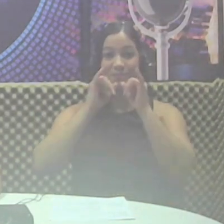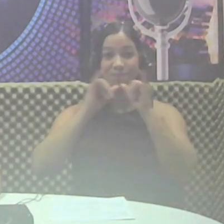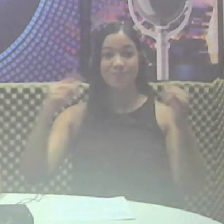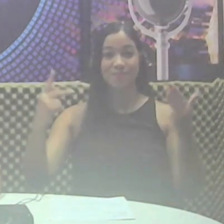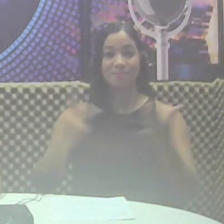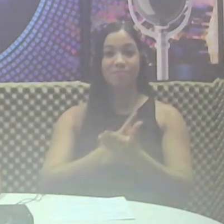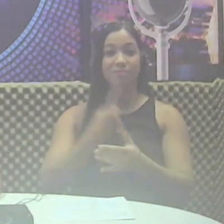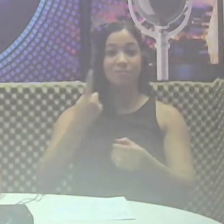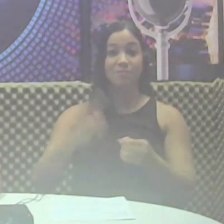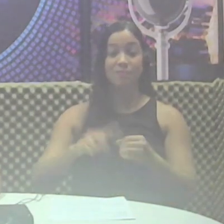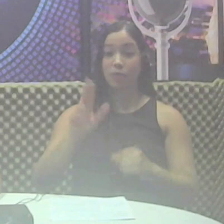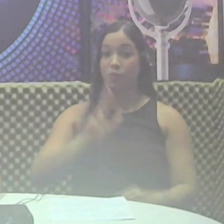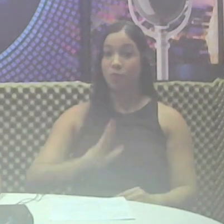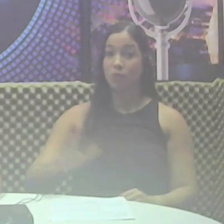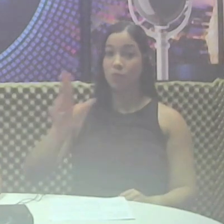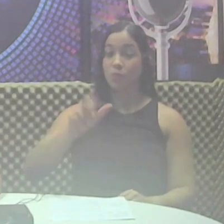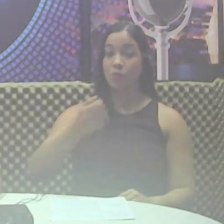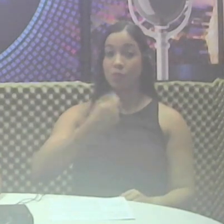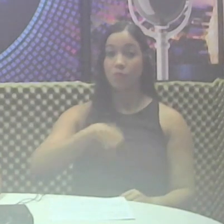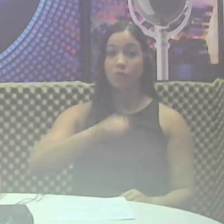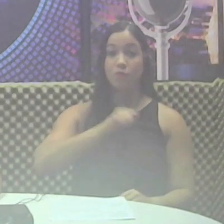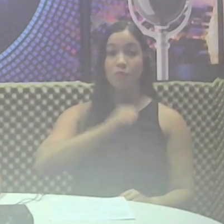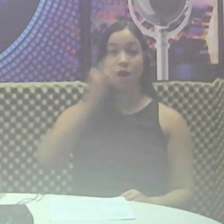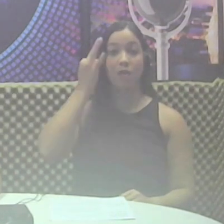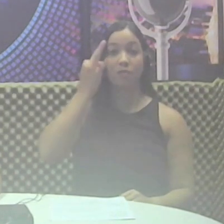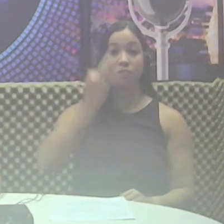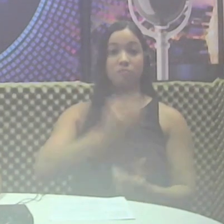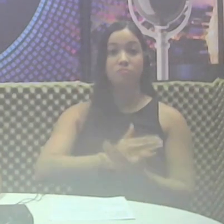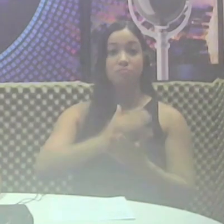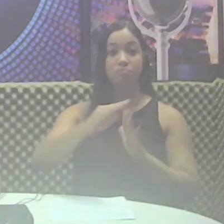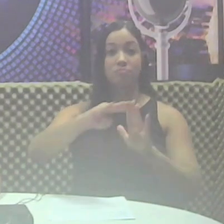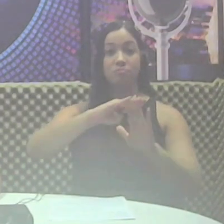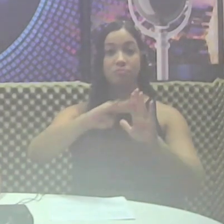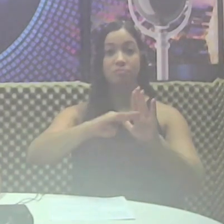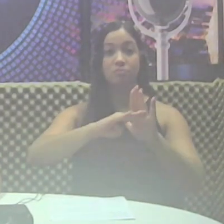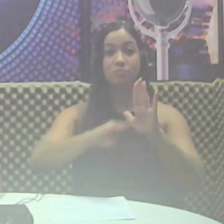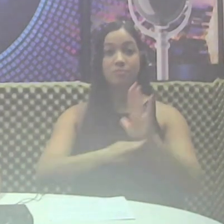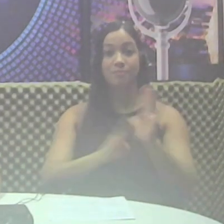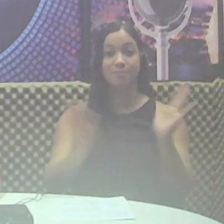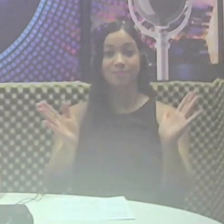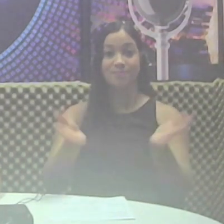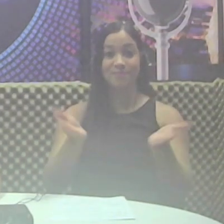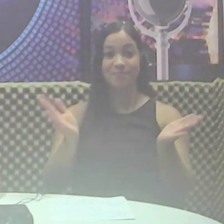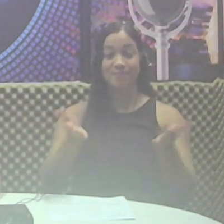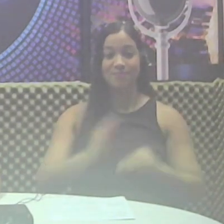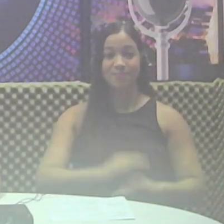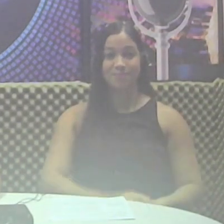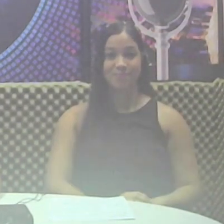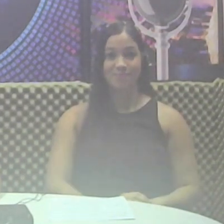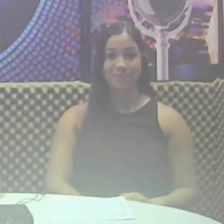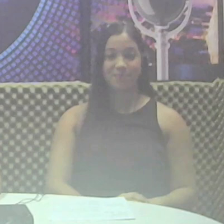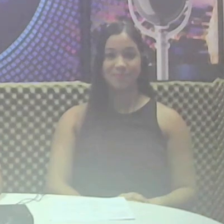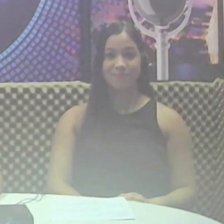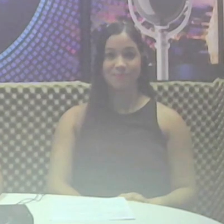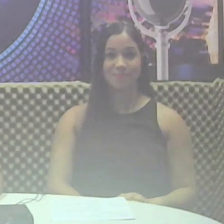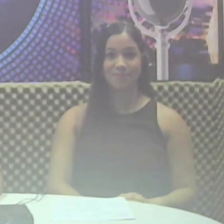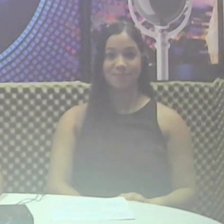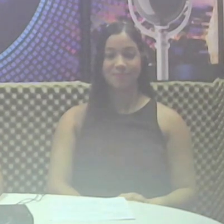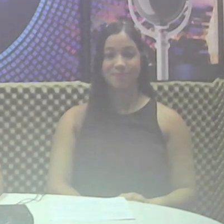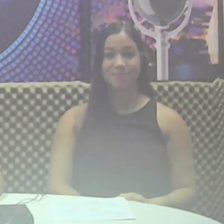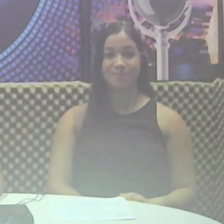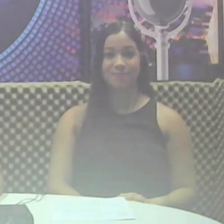fato acontece em Uberlândia. Eu sou o Fernando Cássio e começamos com os destaques da edição de hoje.